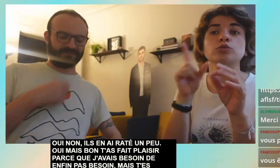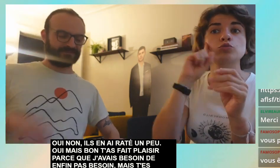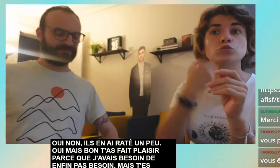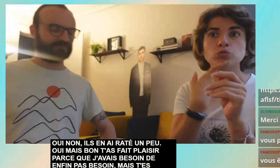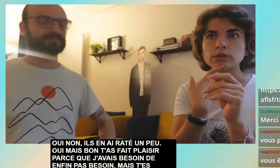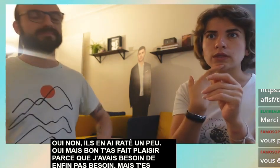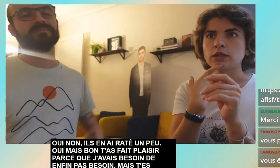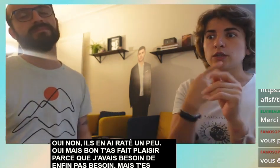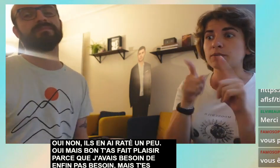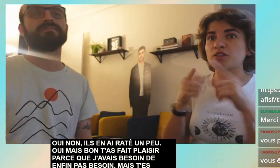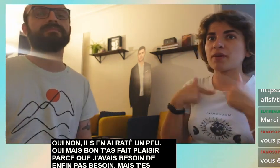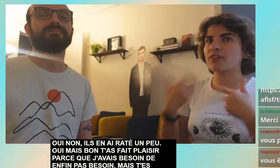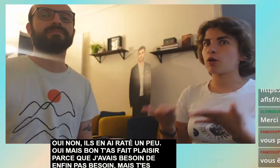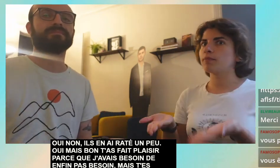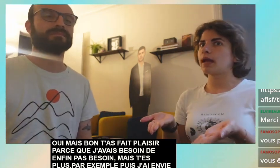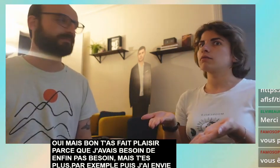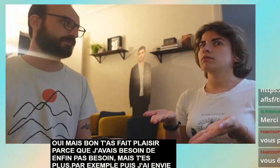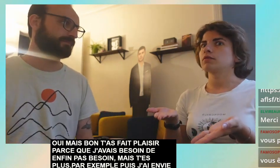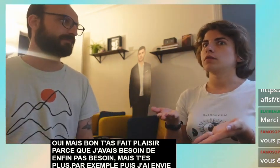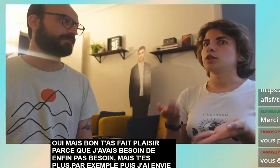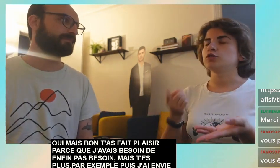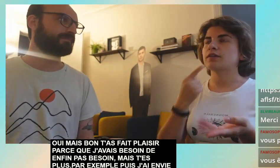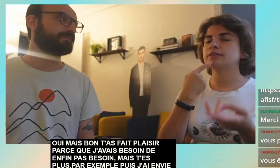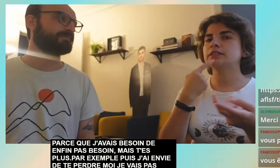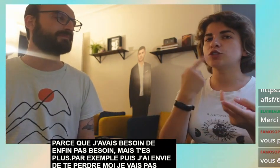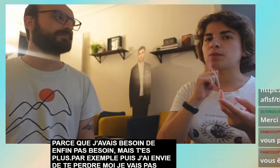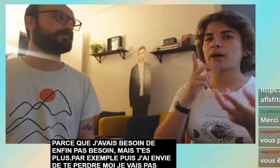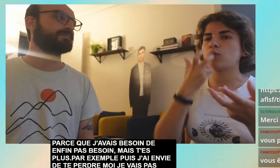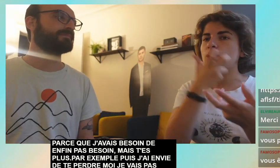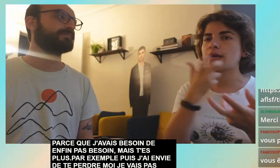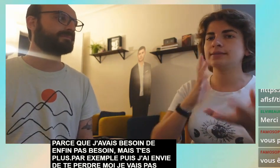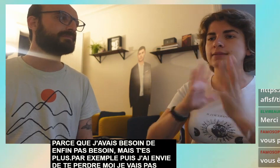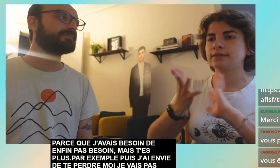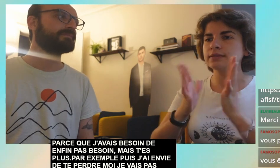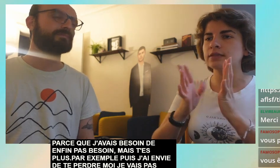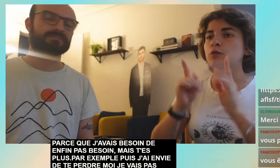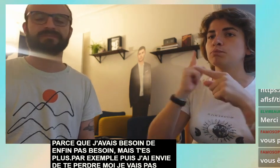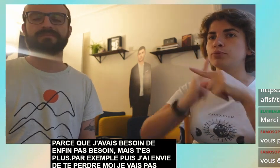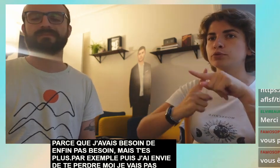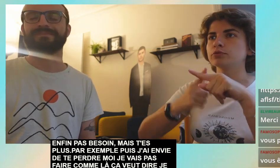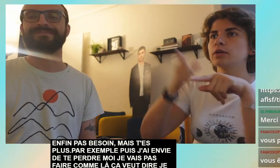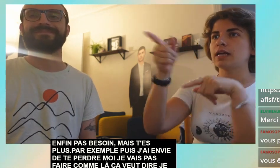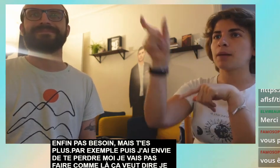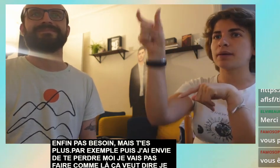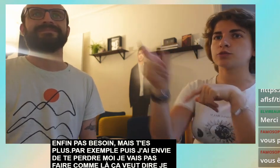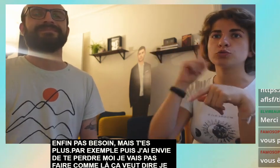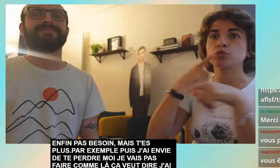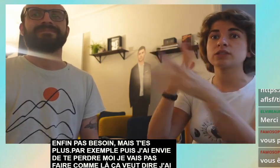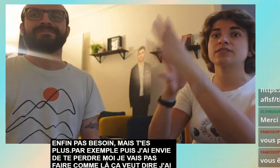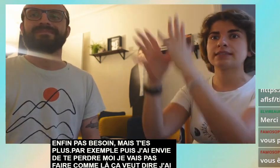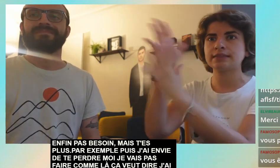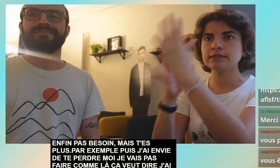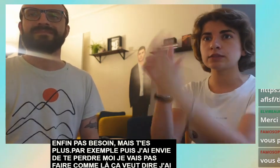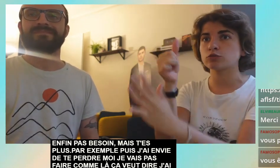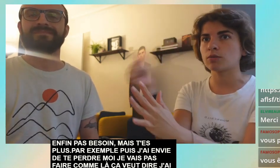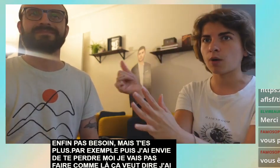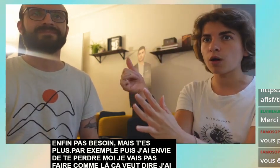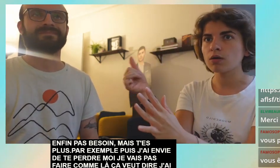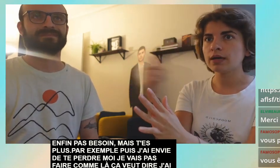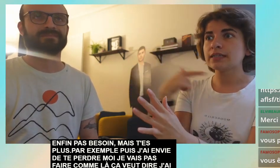personne sourde, moi je vais pas faire comme là. Ça veut dire que je vais pas rien dessiner plus la personne sourde qui va signer seulement. Ça